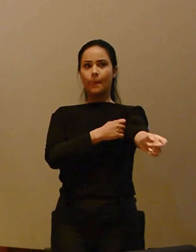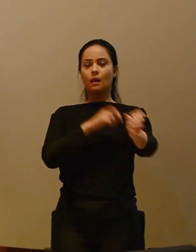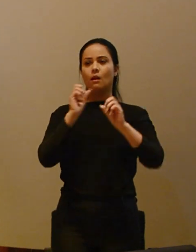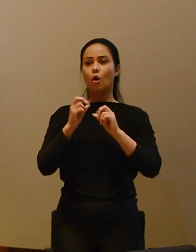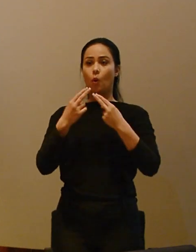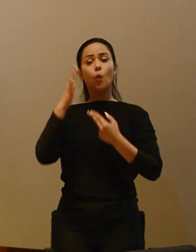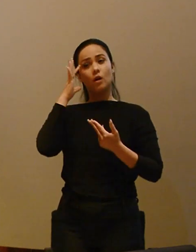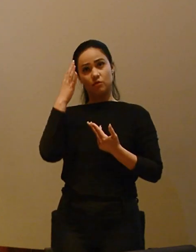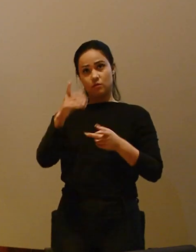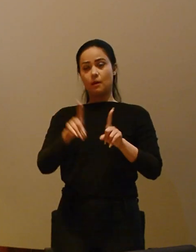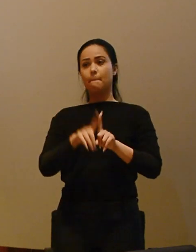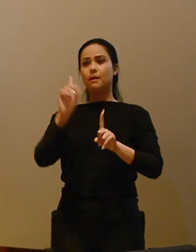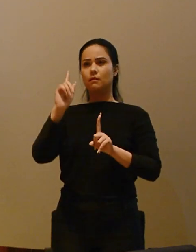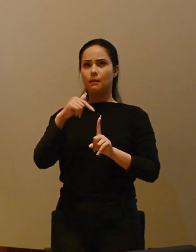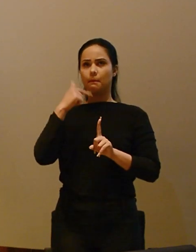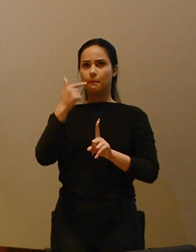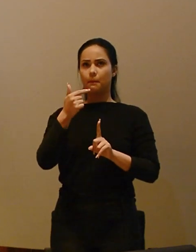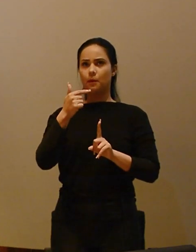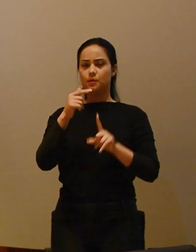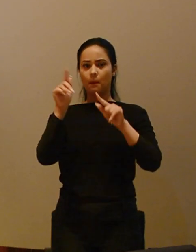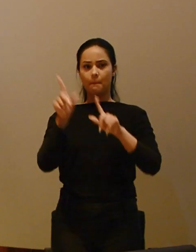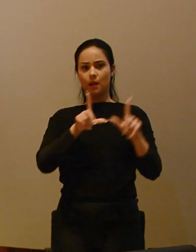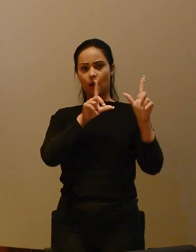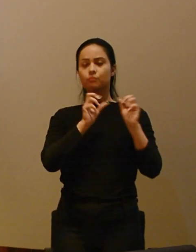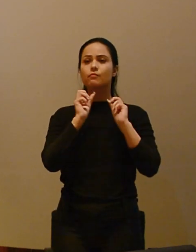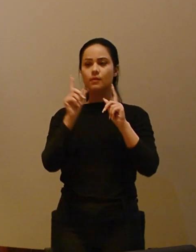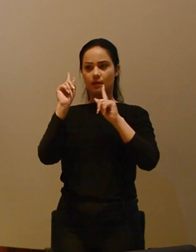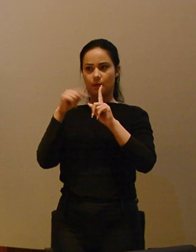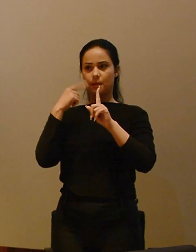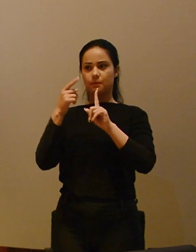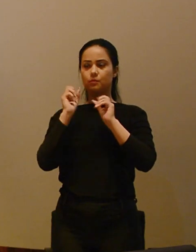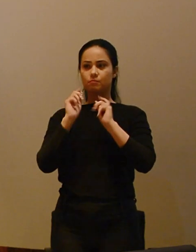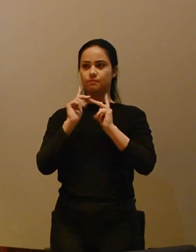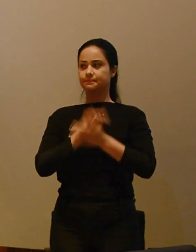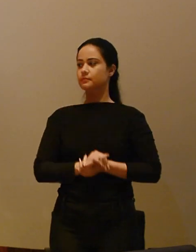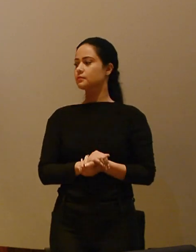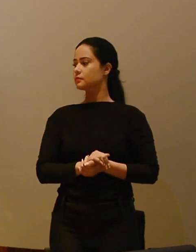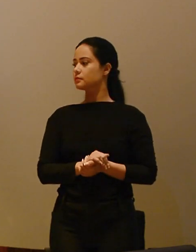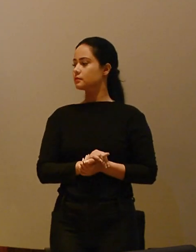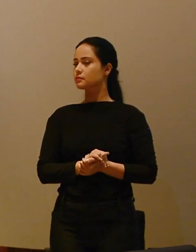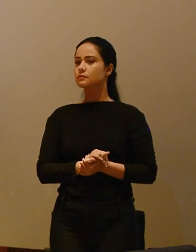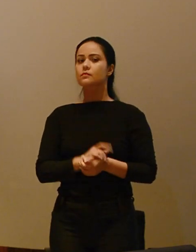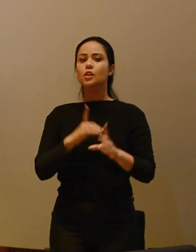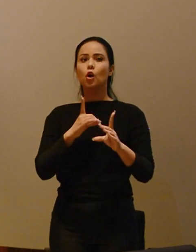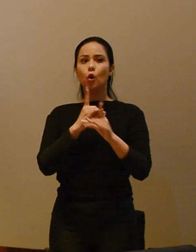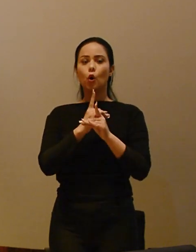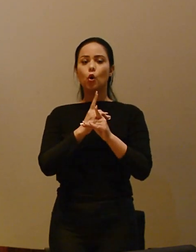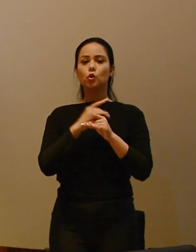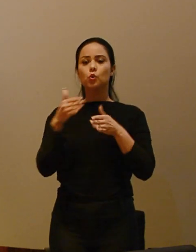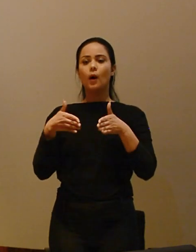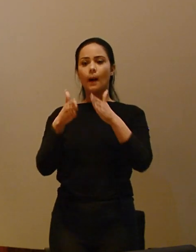ou acredito será logo após o painel. Então tá bom. Então tá legal. Encontro Caminhos